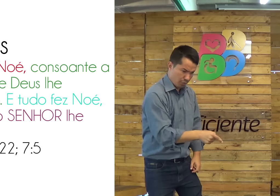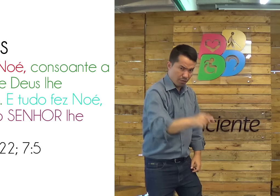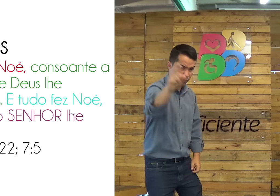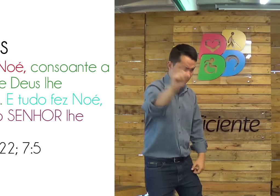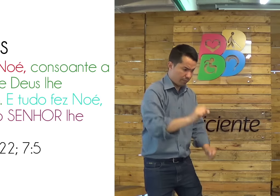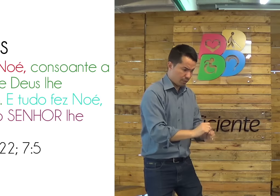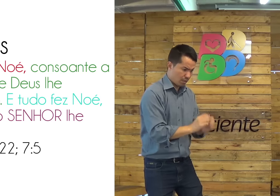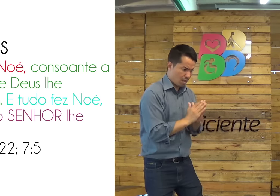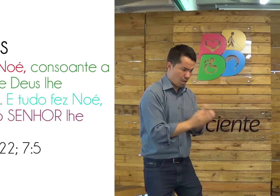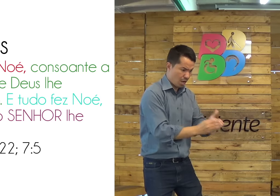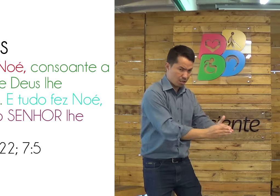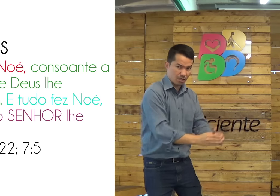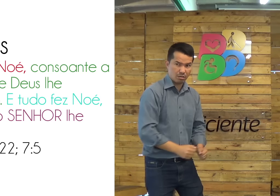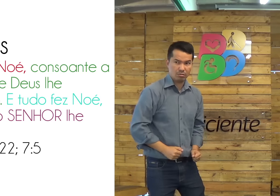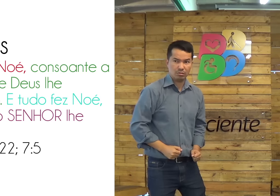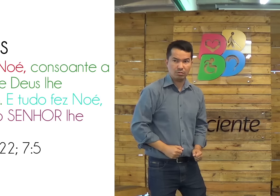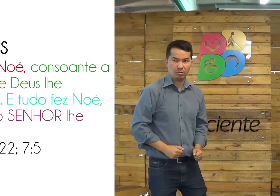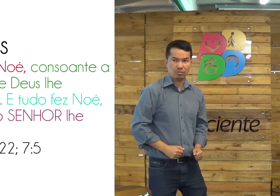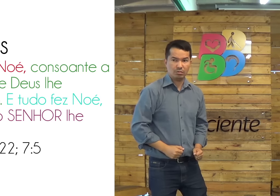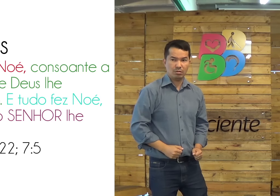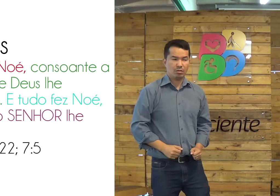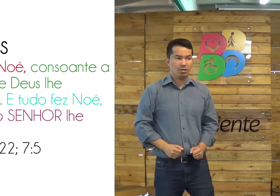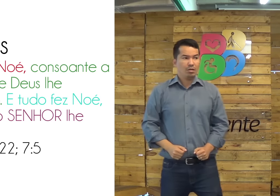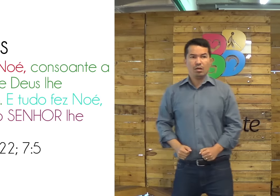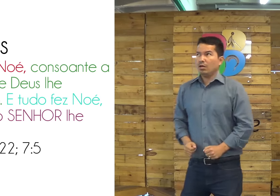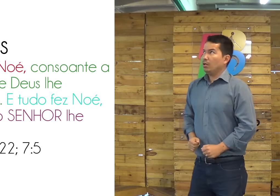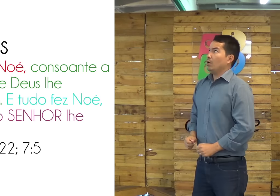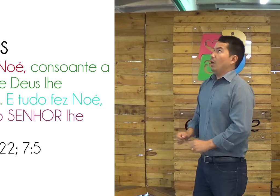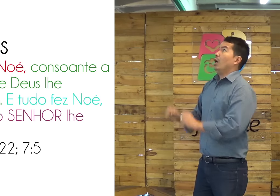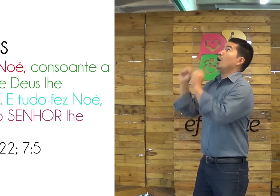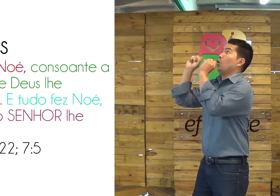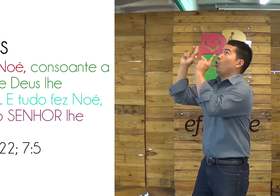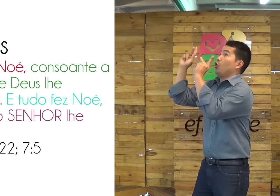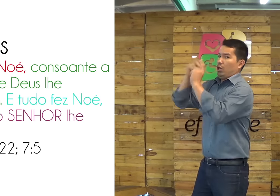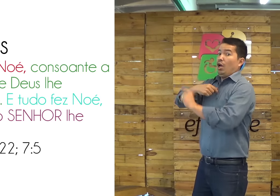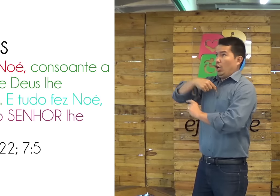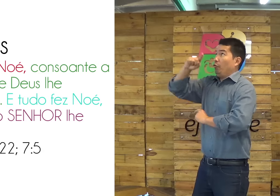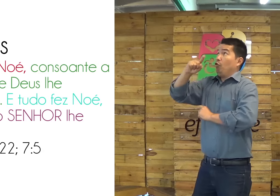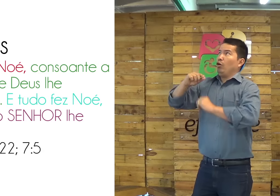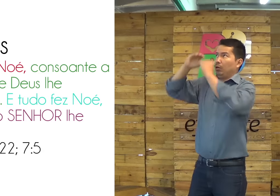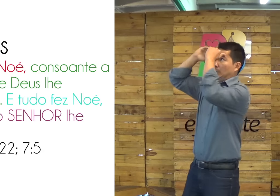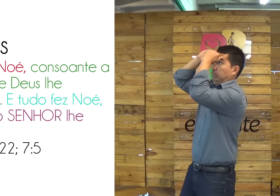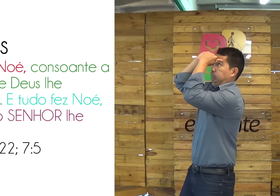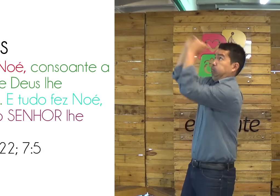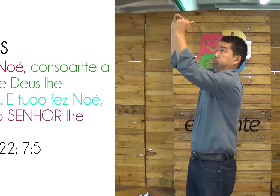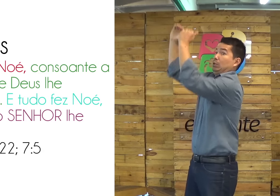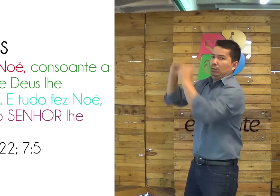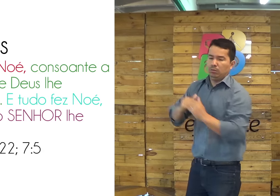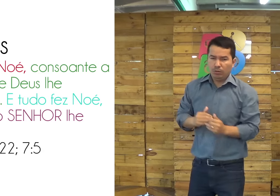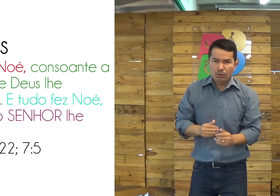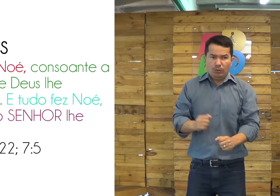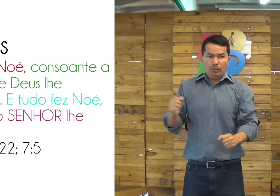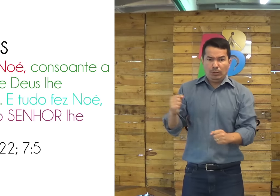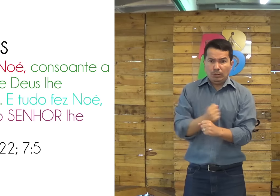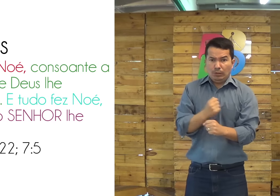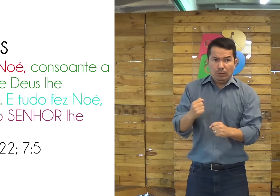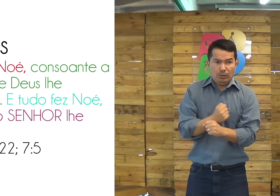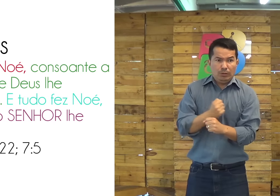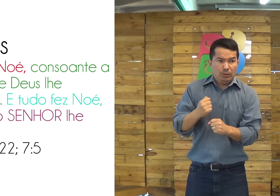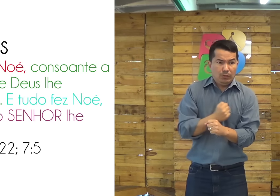fazer alguma coisa ó vai lá e faça isso faça a arca no é Ok eu vou vou te obedecer e foi lá e